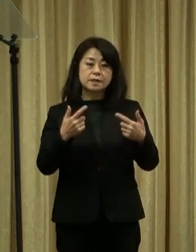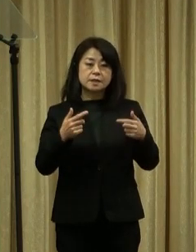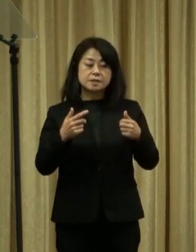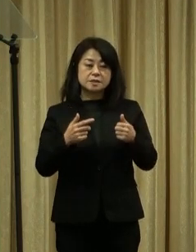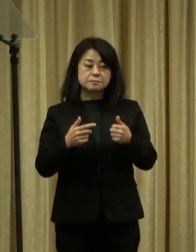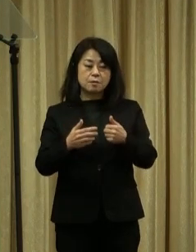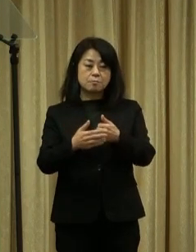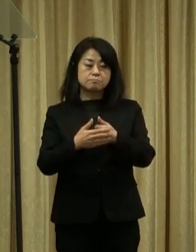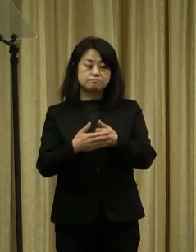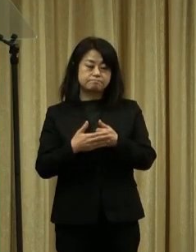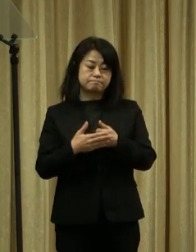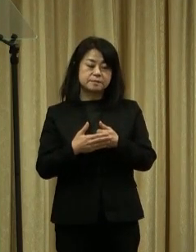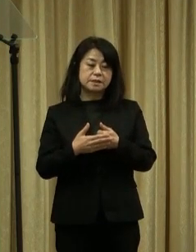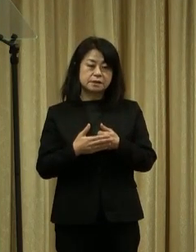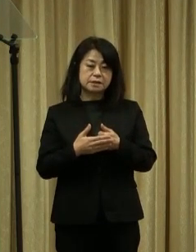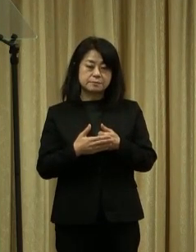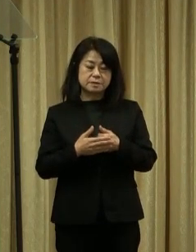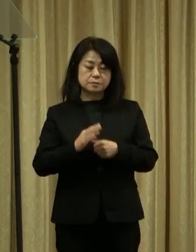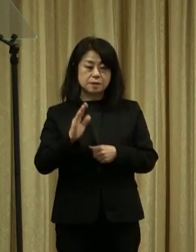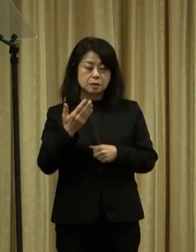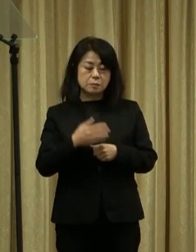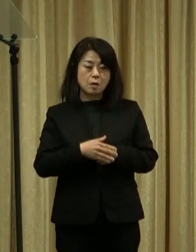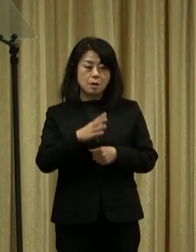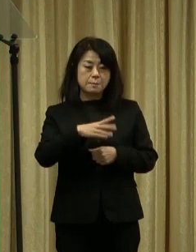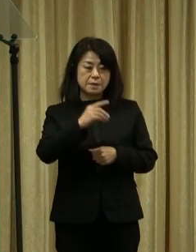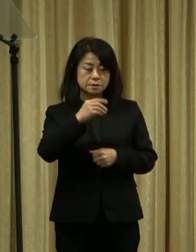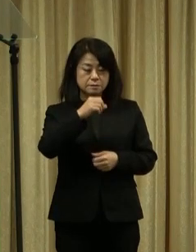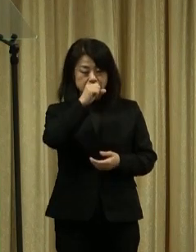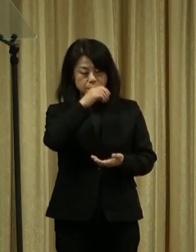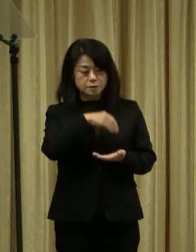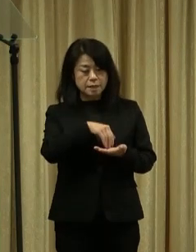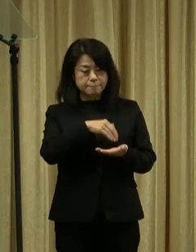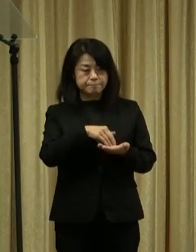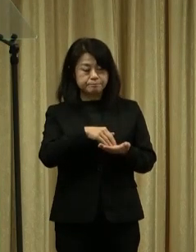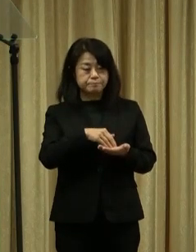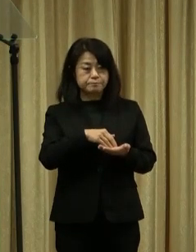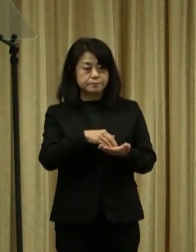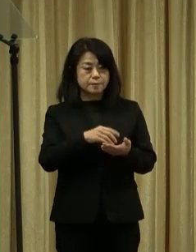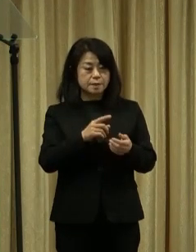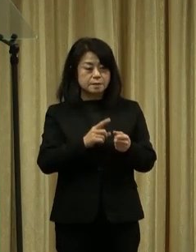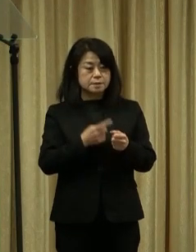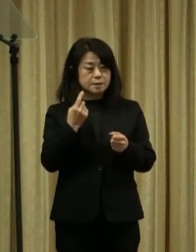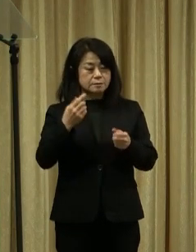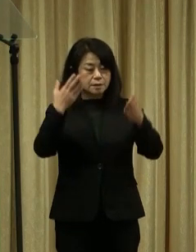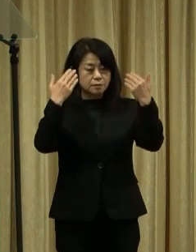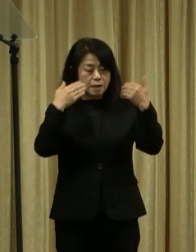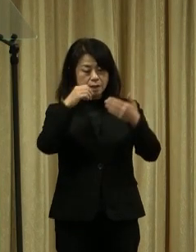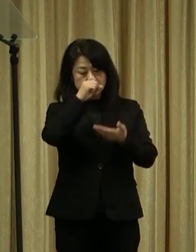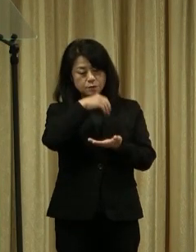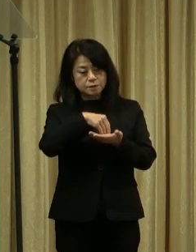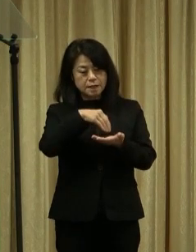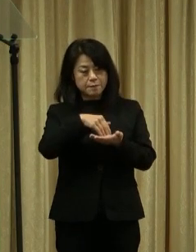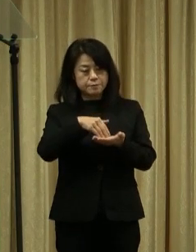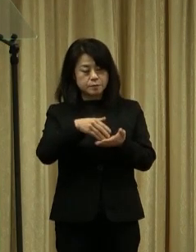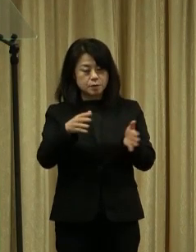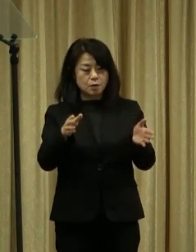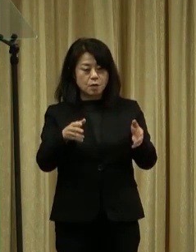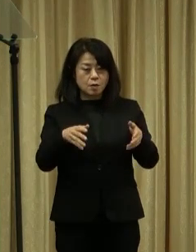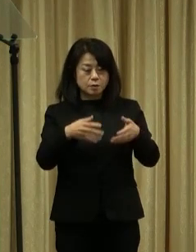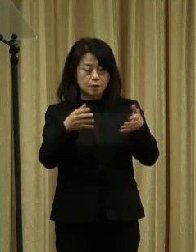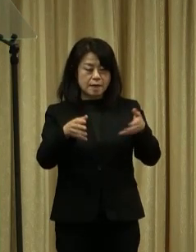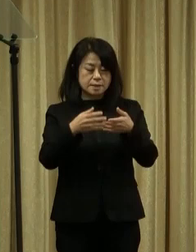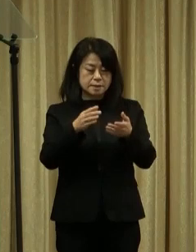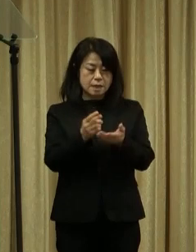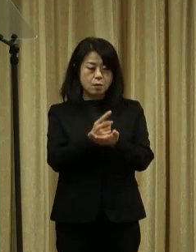てますが、まずは予算を昨年の秋に予算編成方針を出して、以来本当